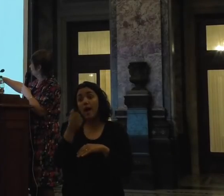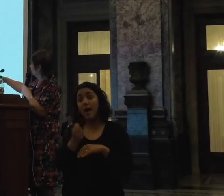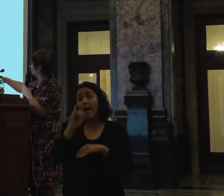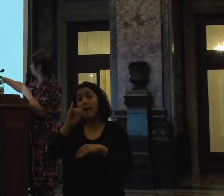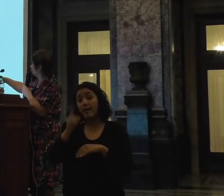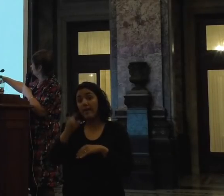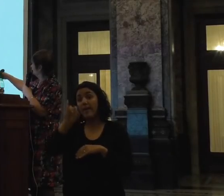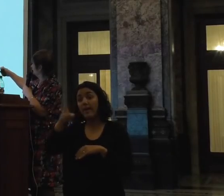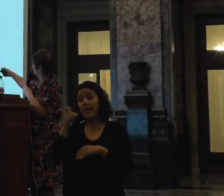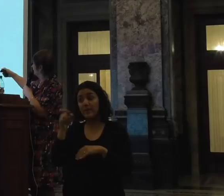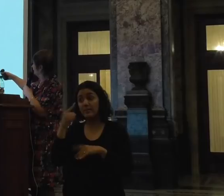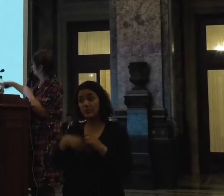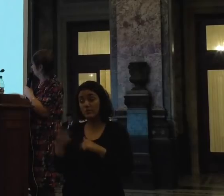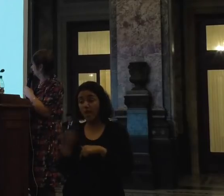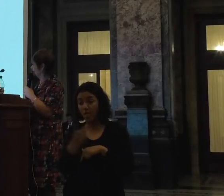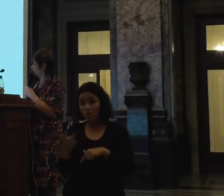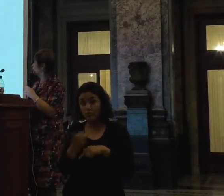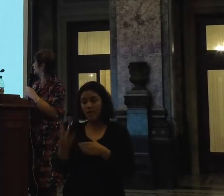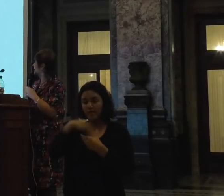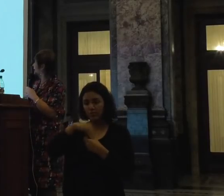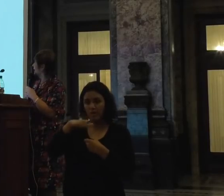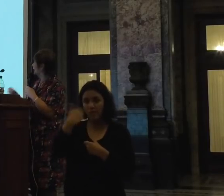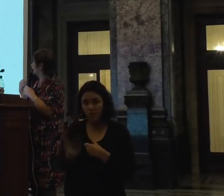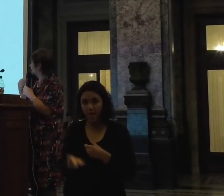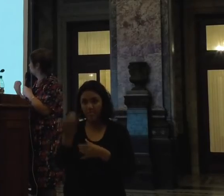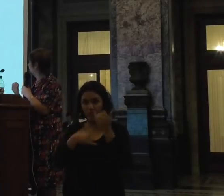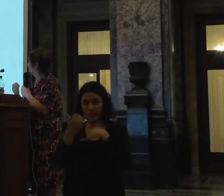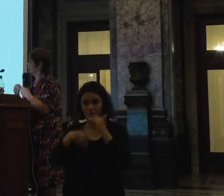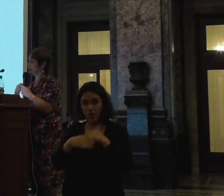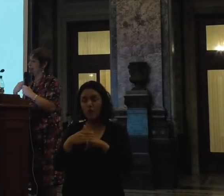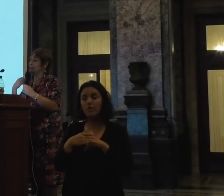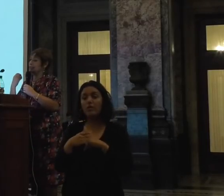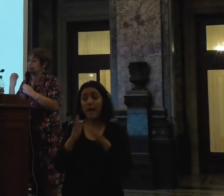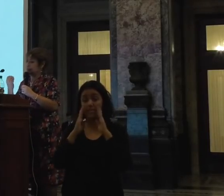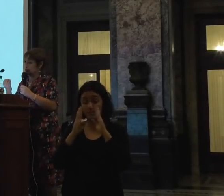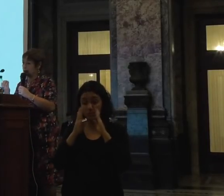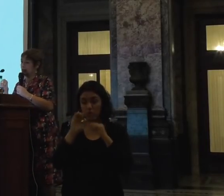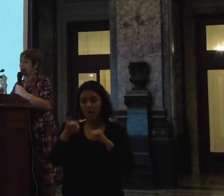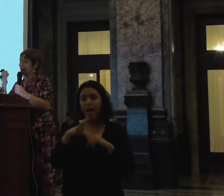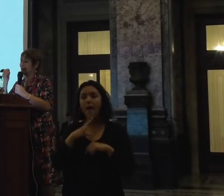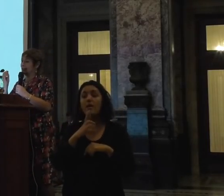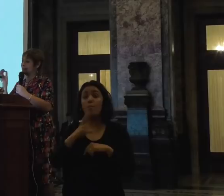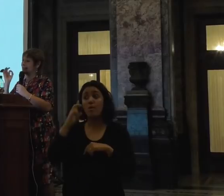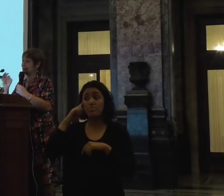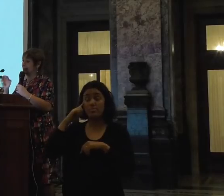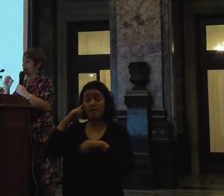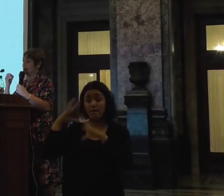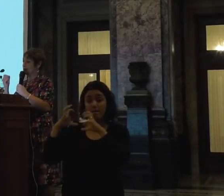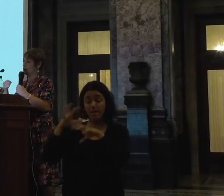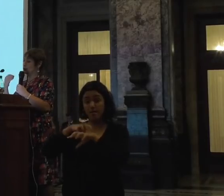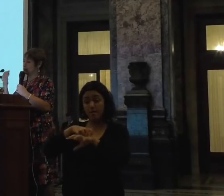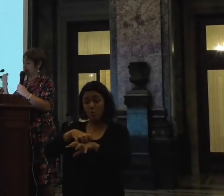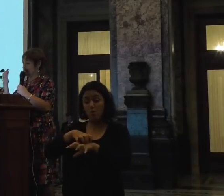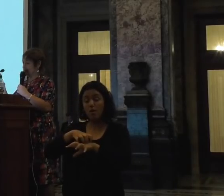Entonces, para la endógena y para la exógena vemos que la respuesta neuronal que está